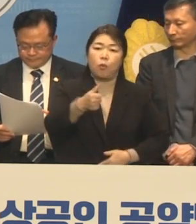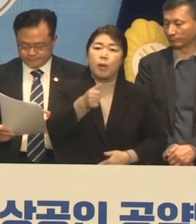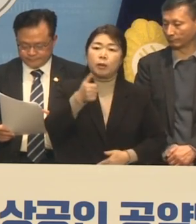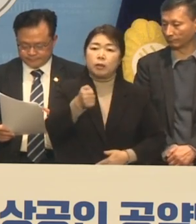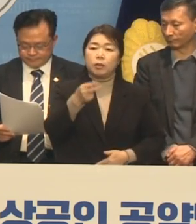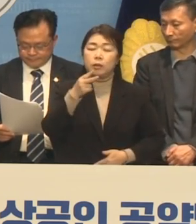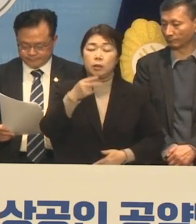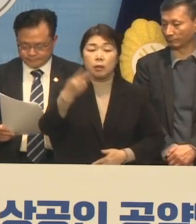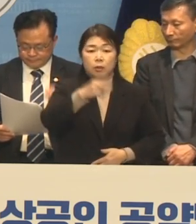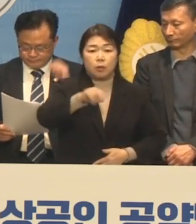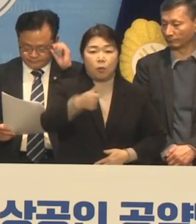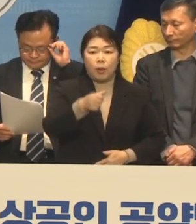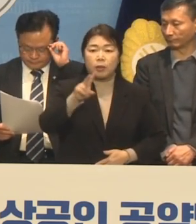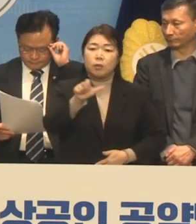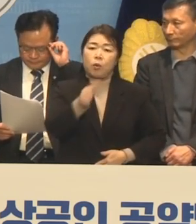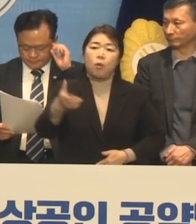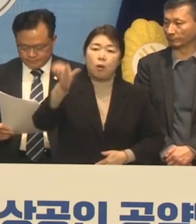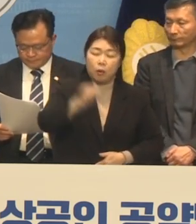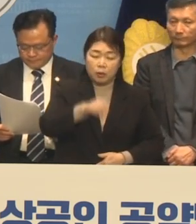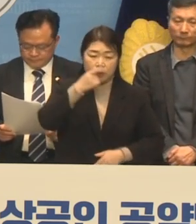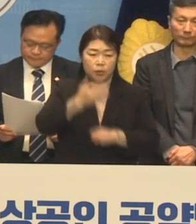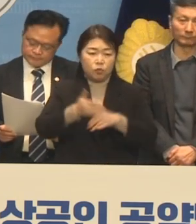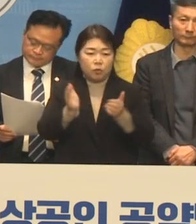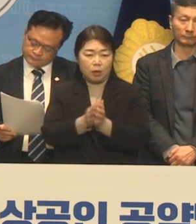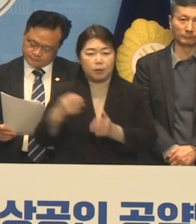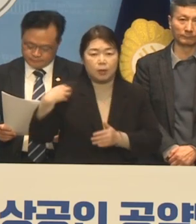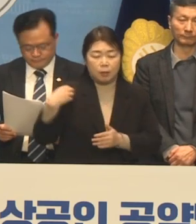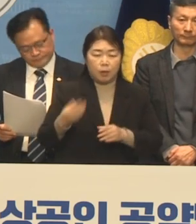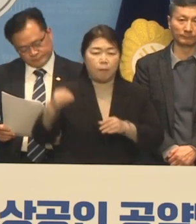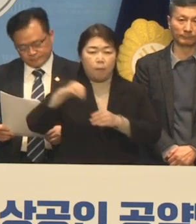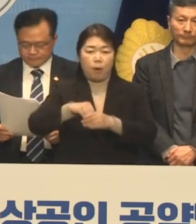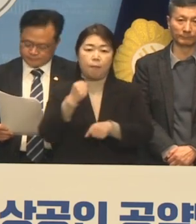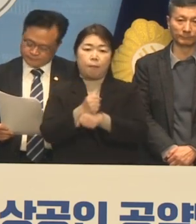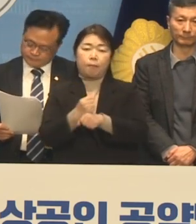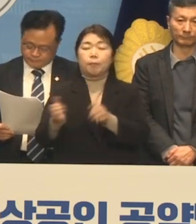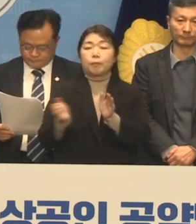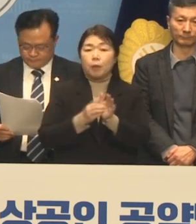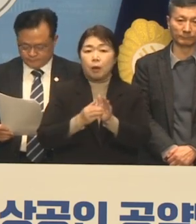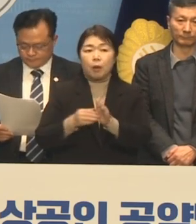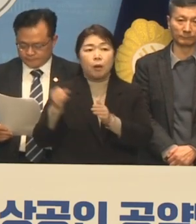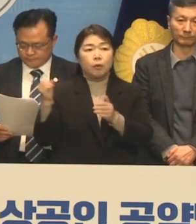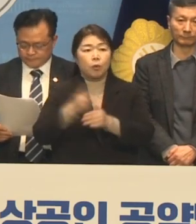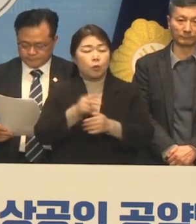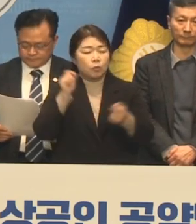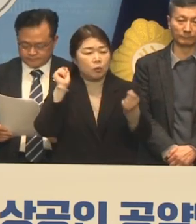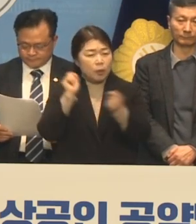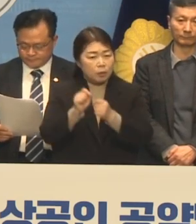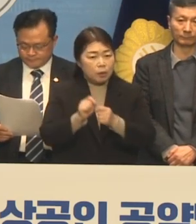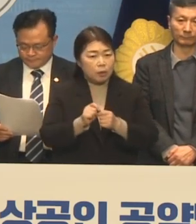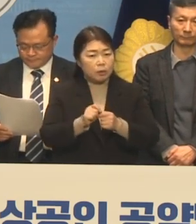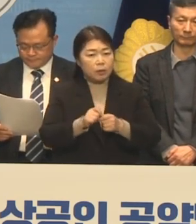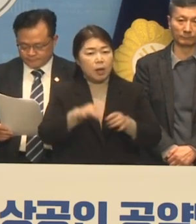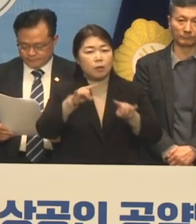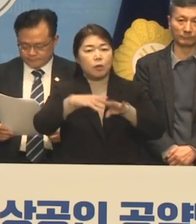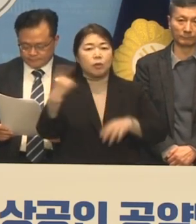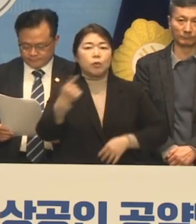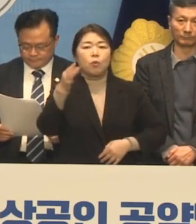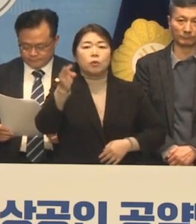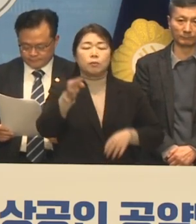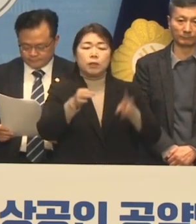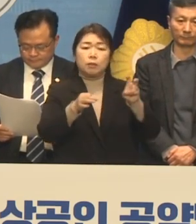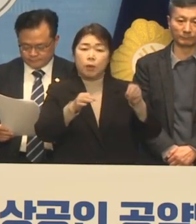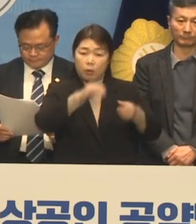원을 민주당의 주도로 반영을 했고, 또 조만간 최대 20만 원의 전기요금 지원을